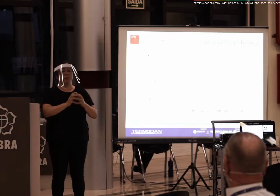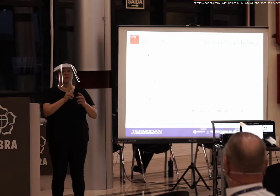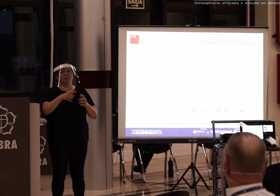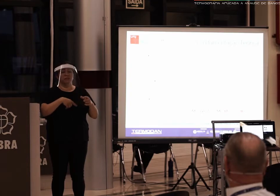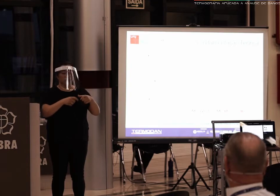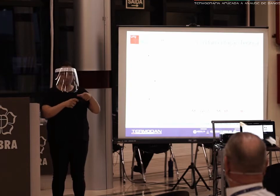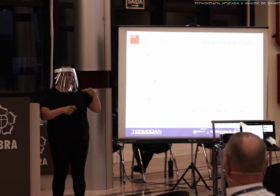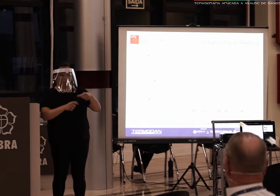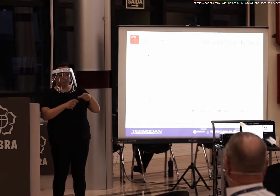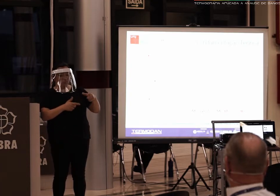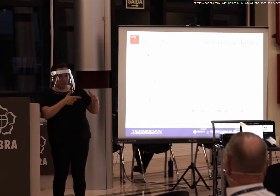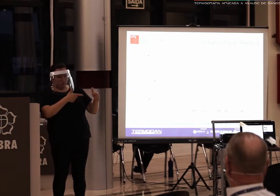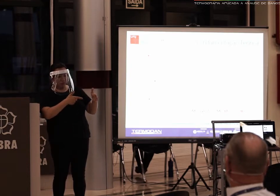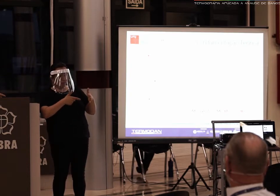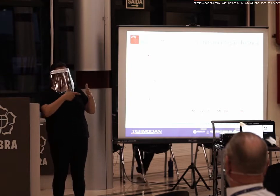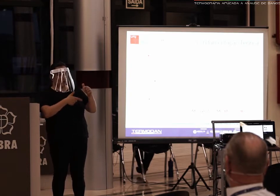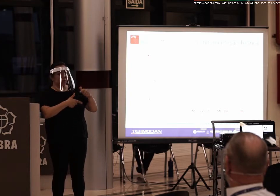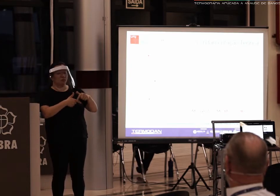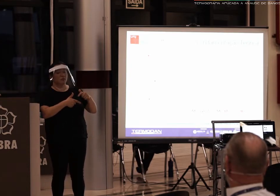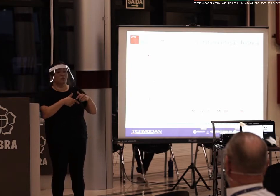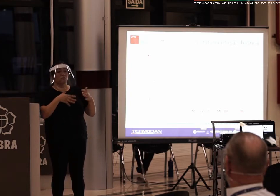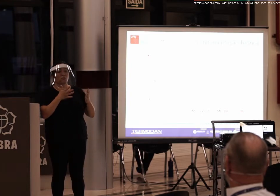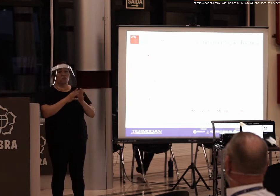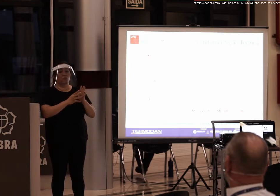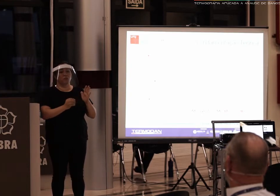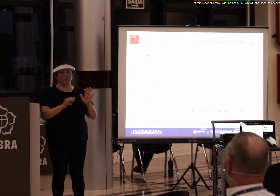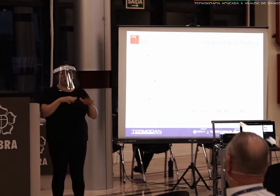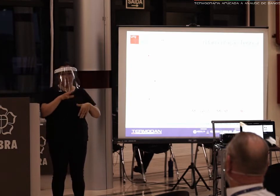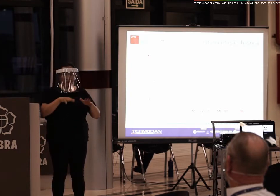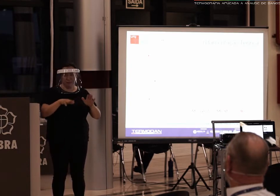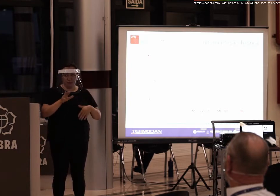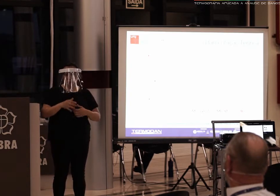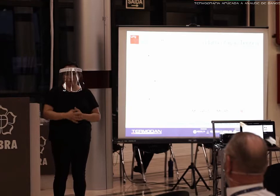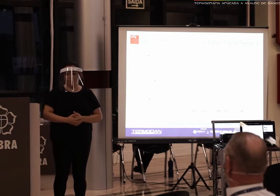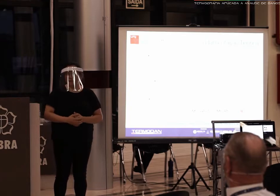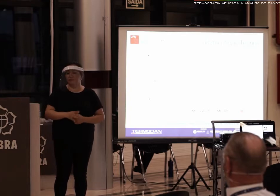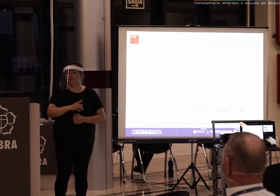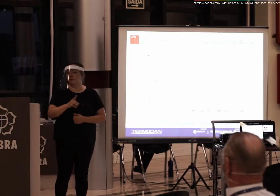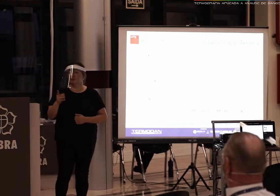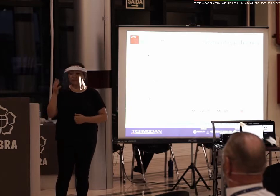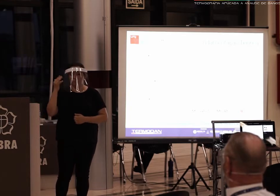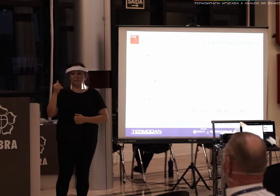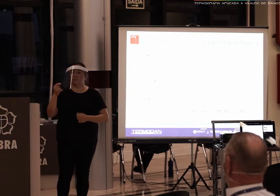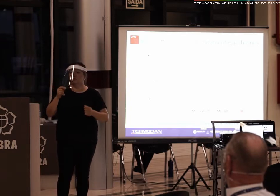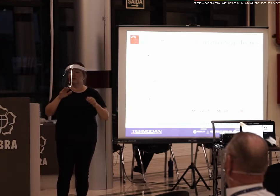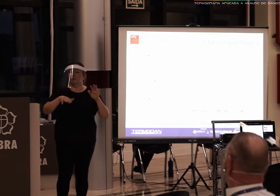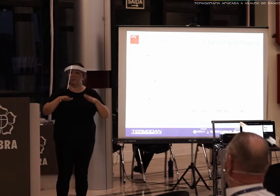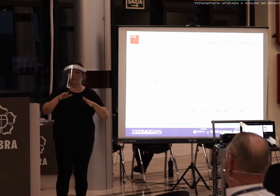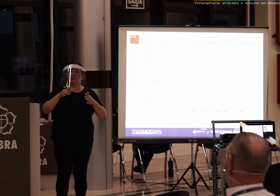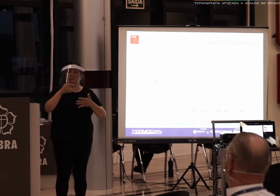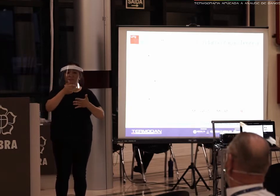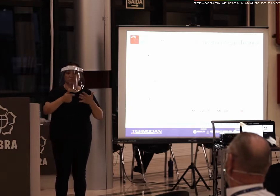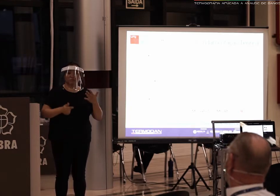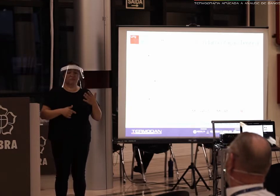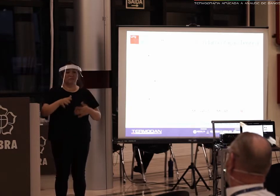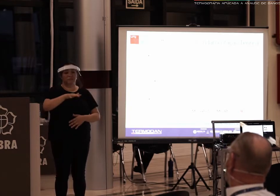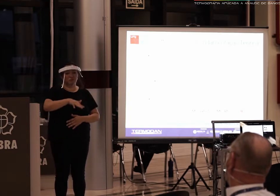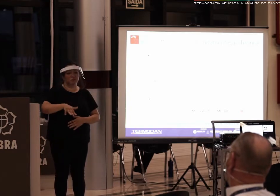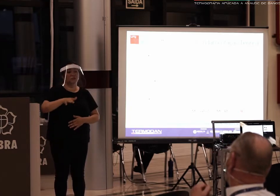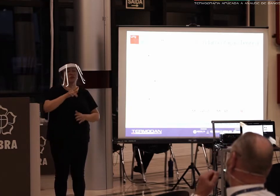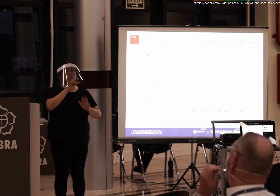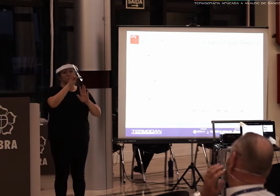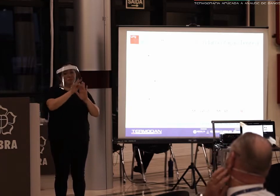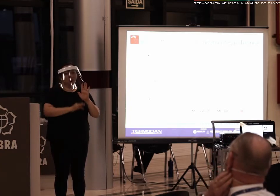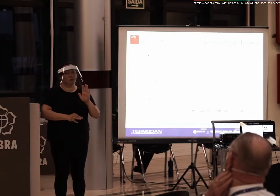aí. Mas obviamente também foi muito relatado com relação à emissividade, que ela vai depender da superfície do corpo, da